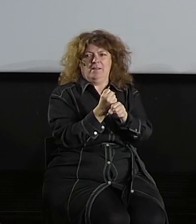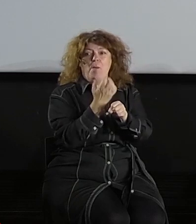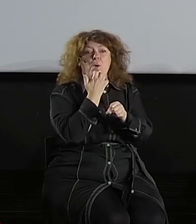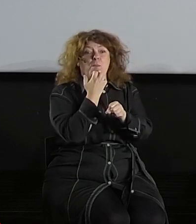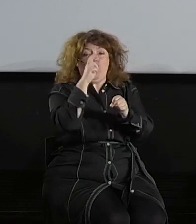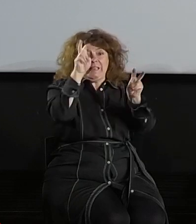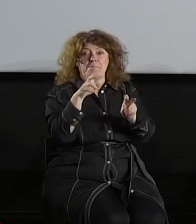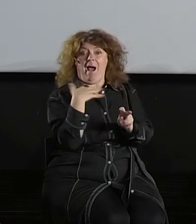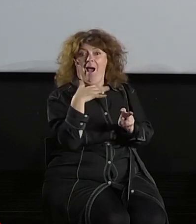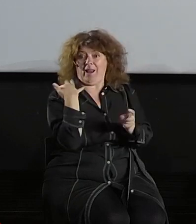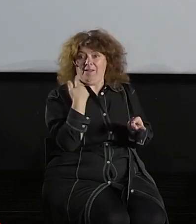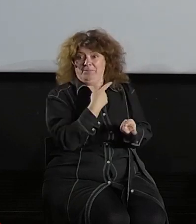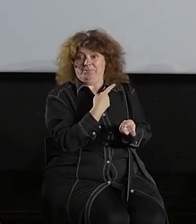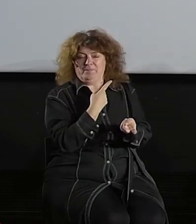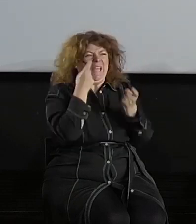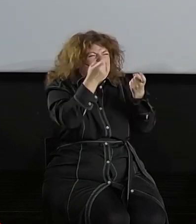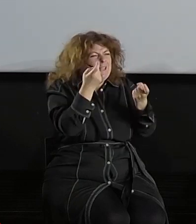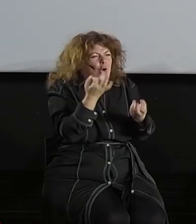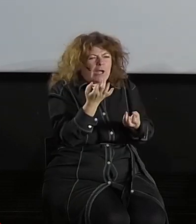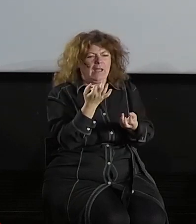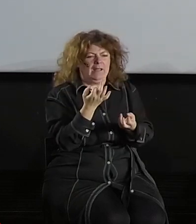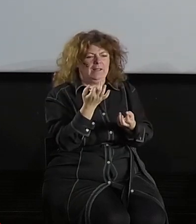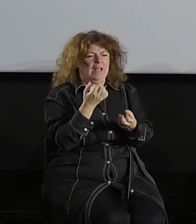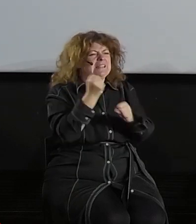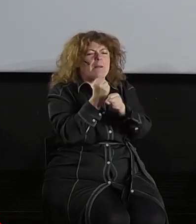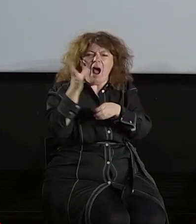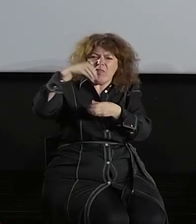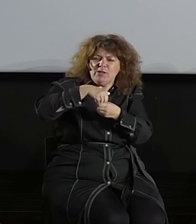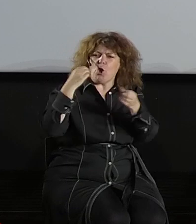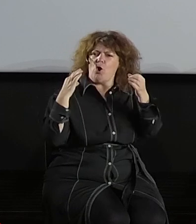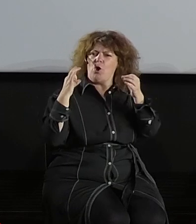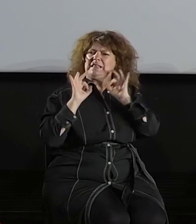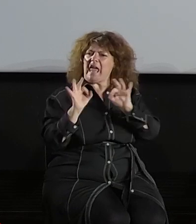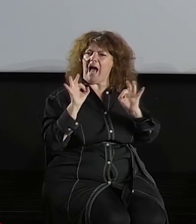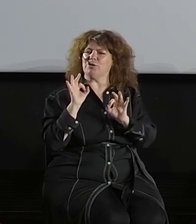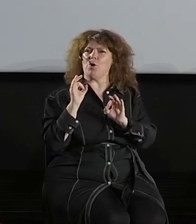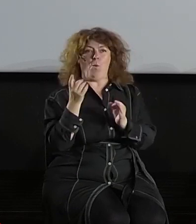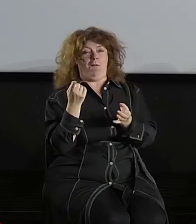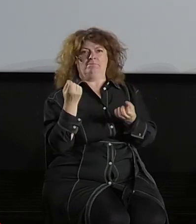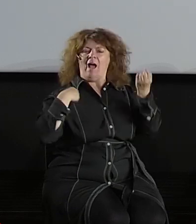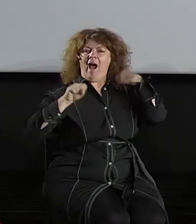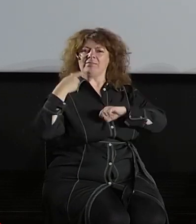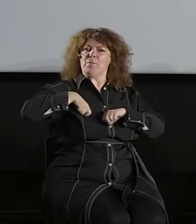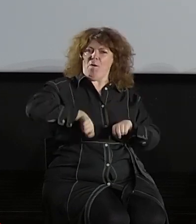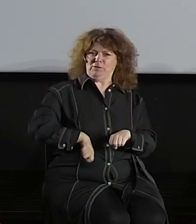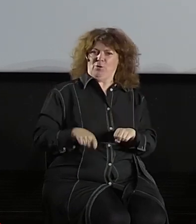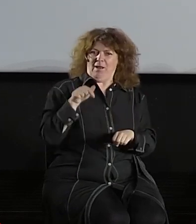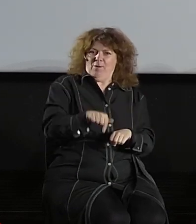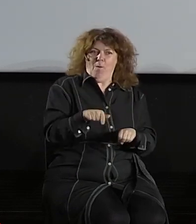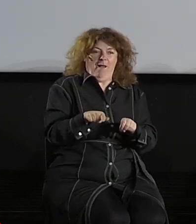Ángela en el intento de de trabajar en el teatro como una actriz profesional nos parecía que era también un este podría ser un lug